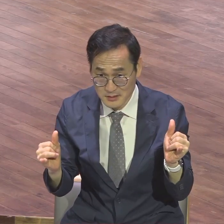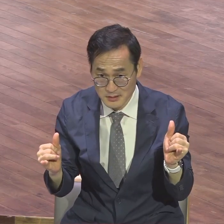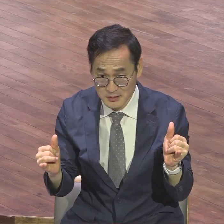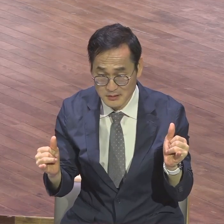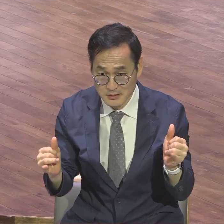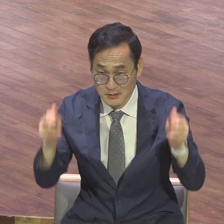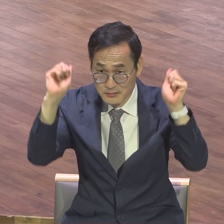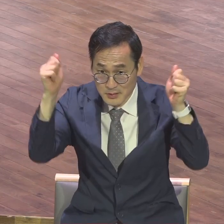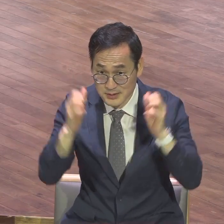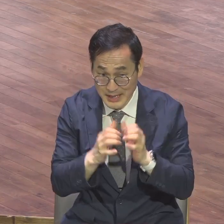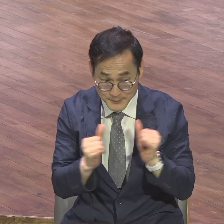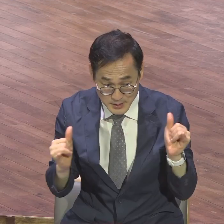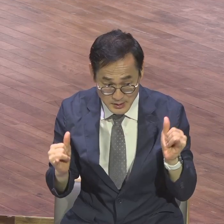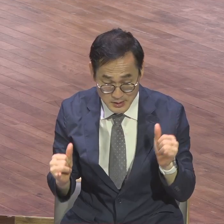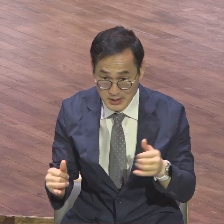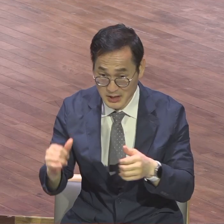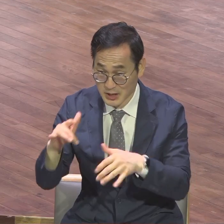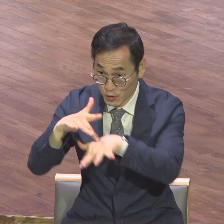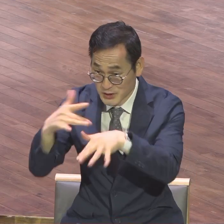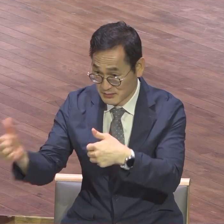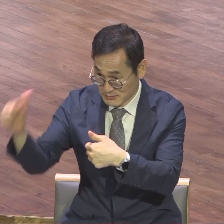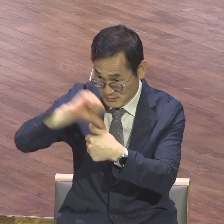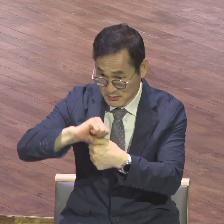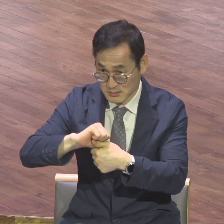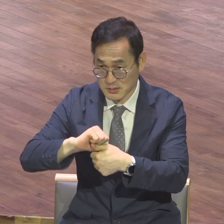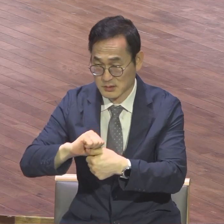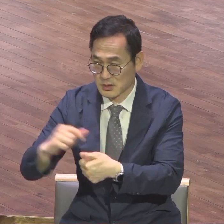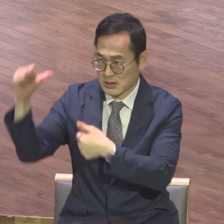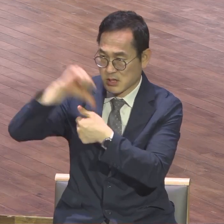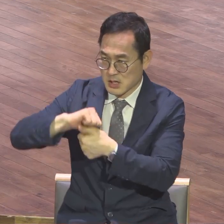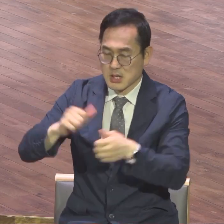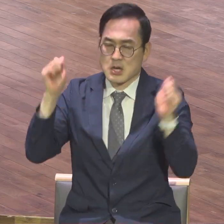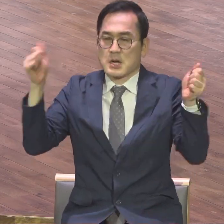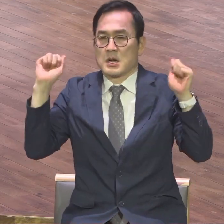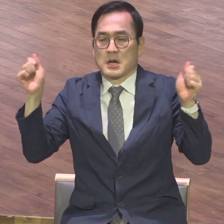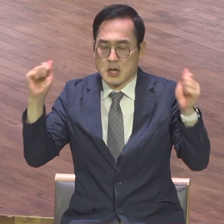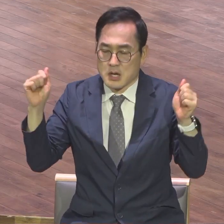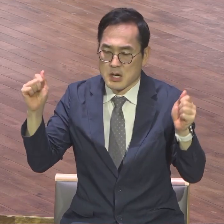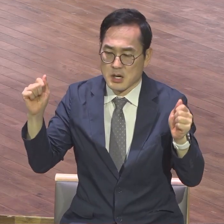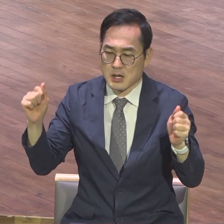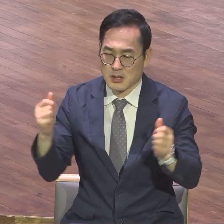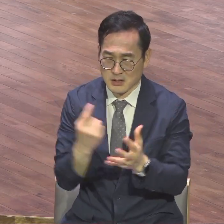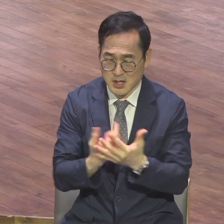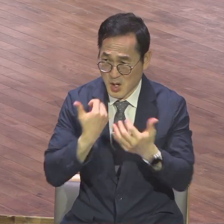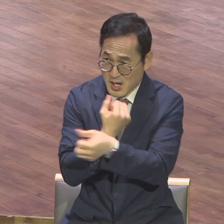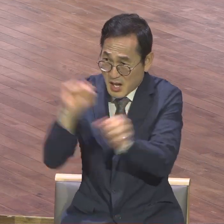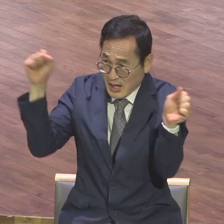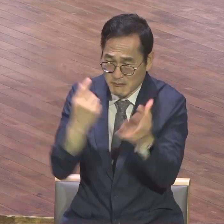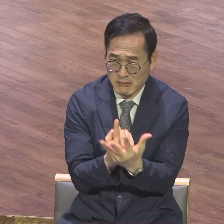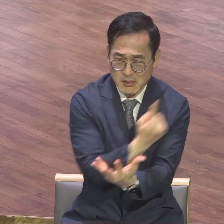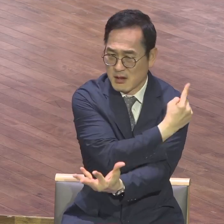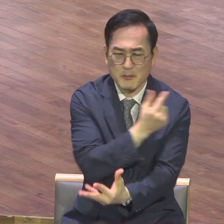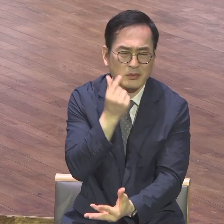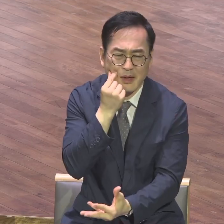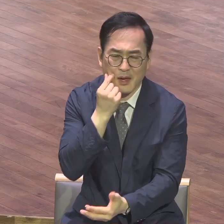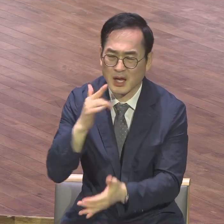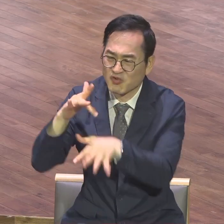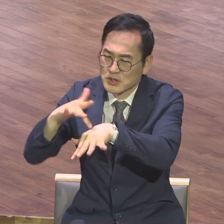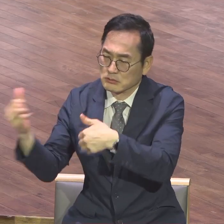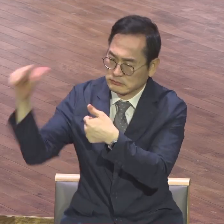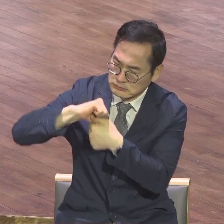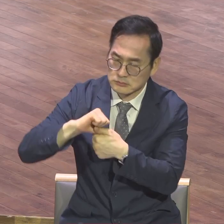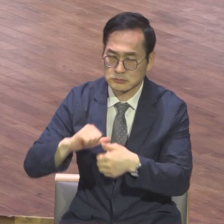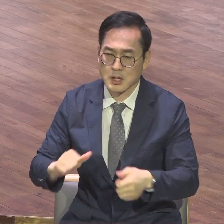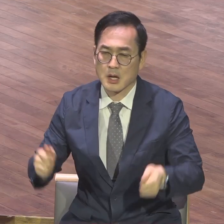여러분하고 무속인들은 귀신이 시달리다가 귀신이 해방돼가지고 예수 영접하고 교회나 예배 드리는데